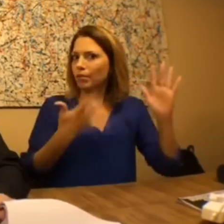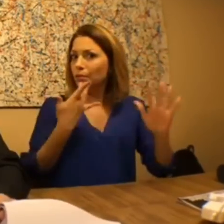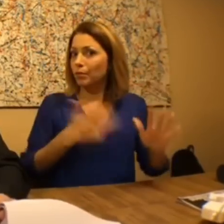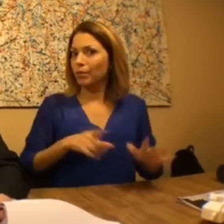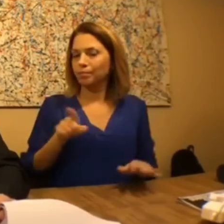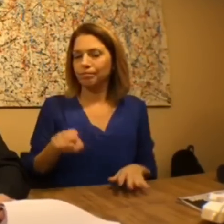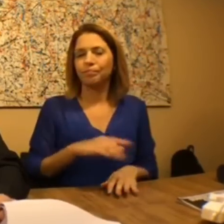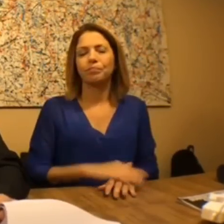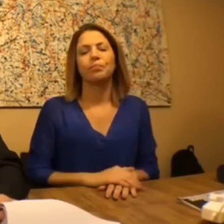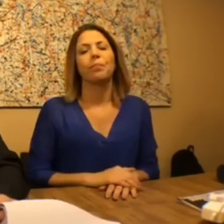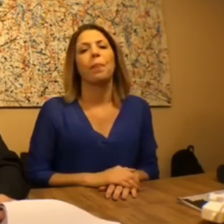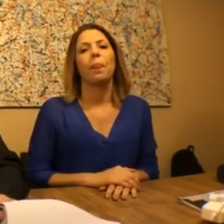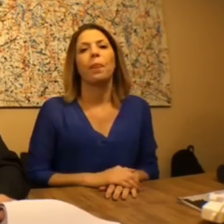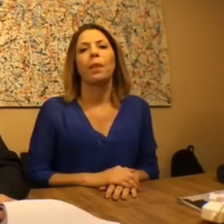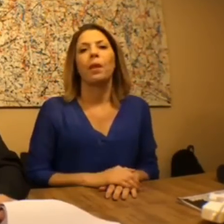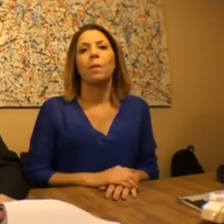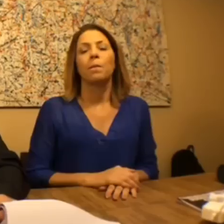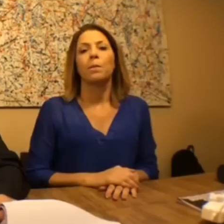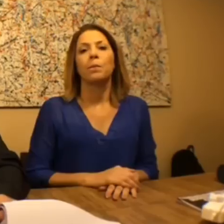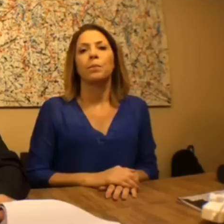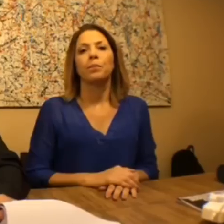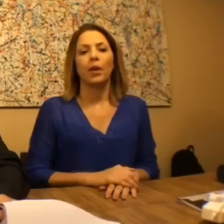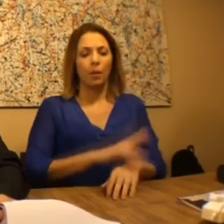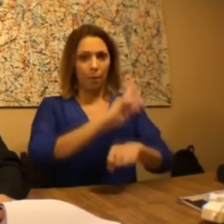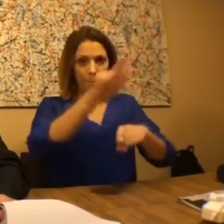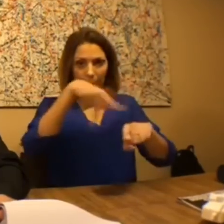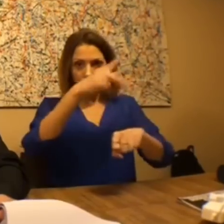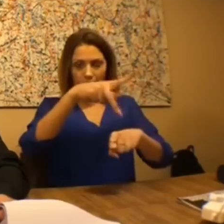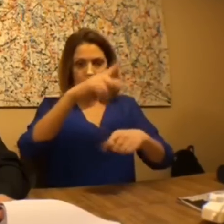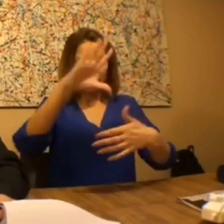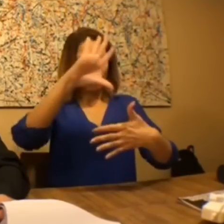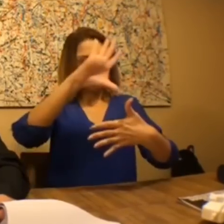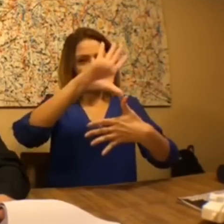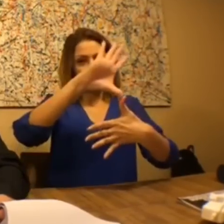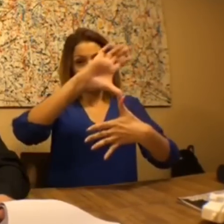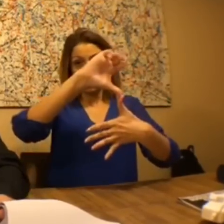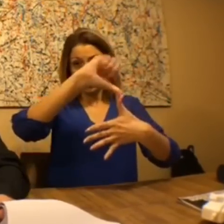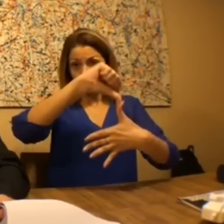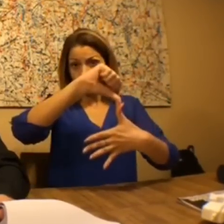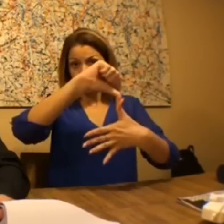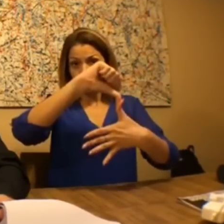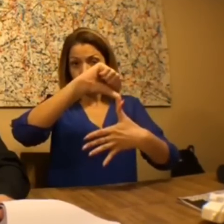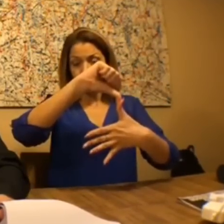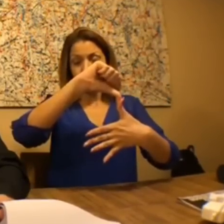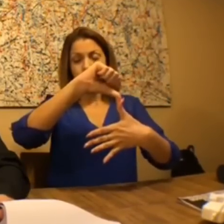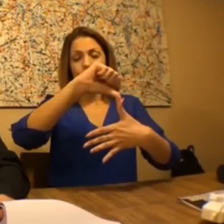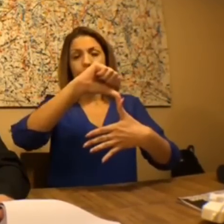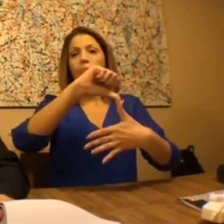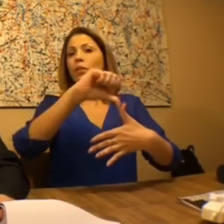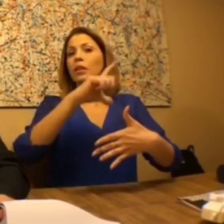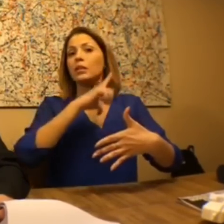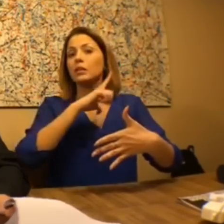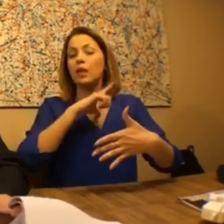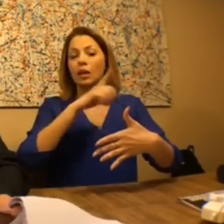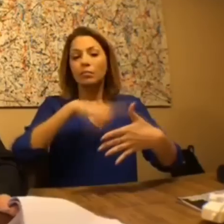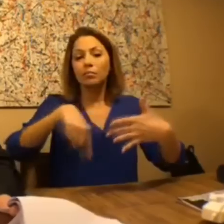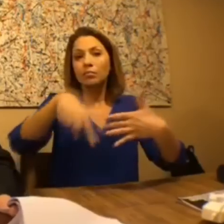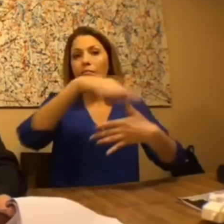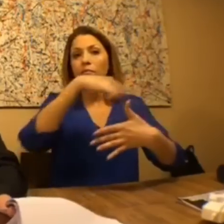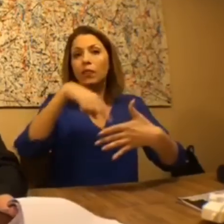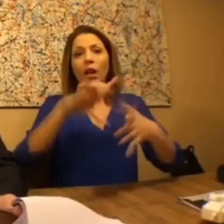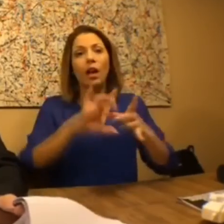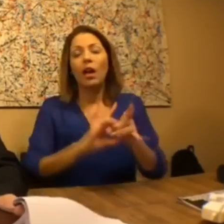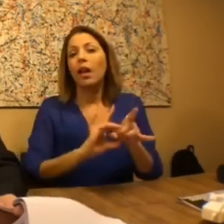Criação do Conselho de Defesa, onde os países da América do Sul se tornariam aptos para resolver os